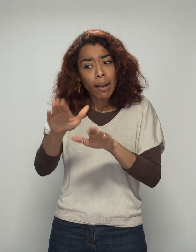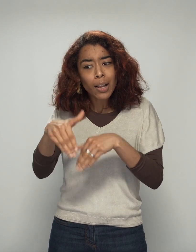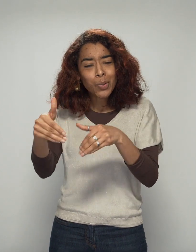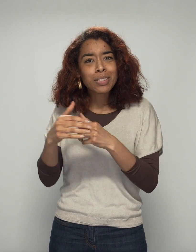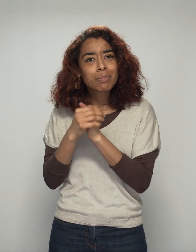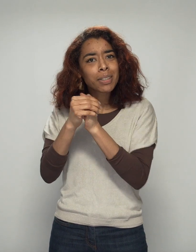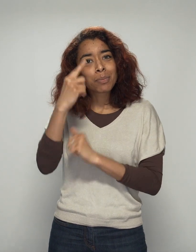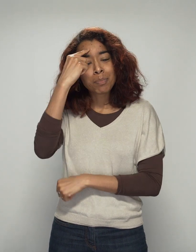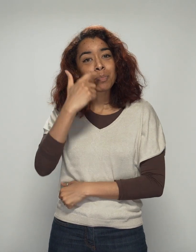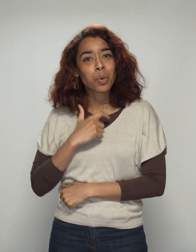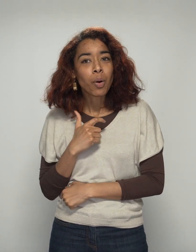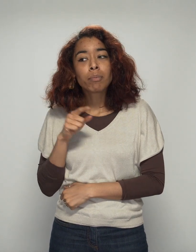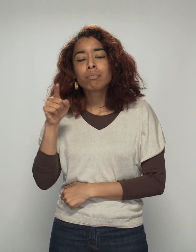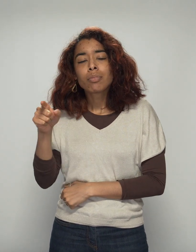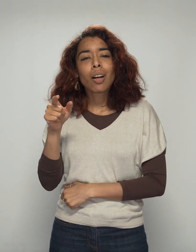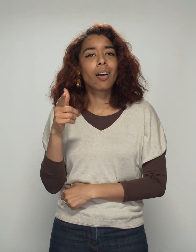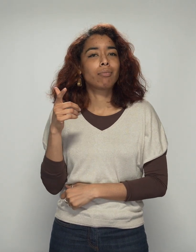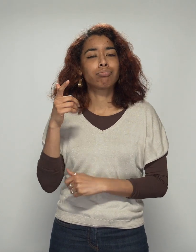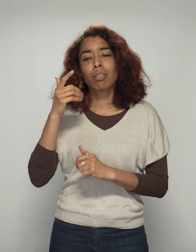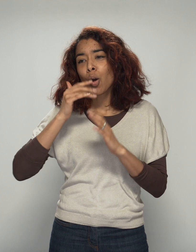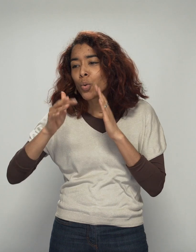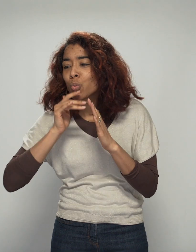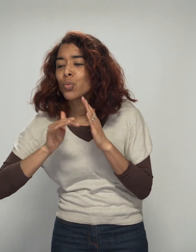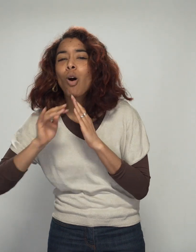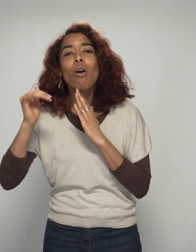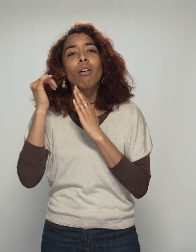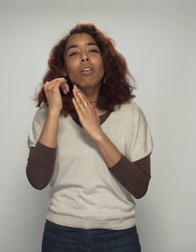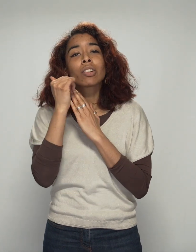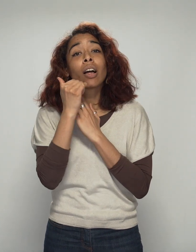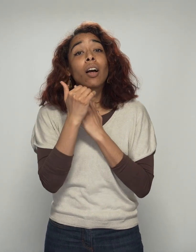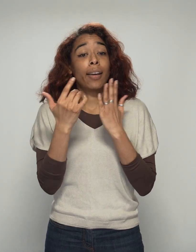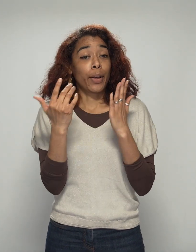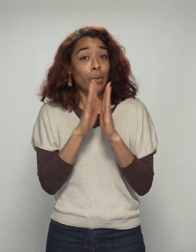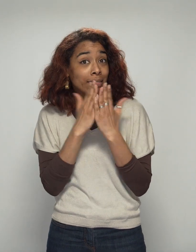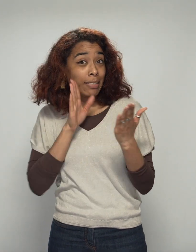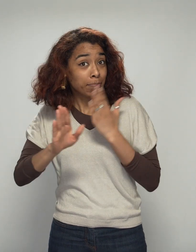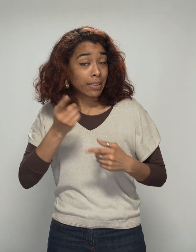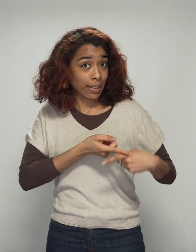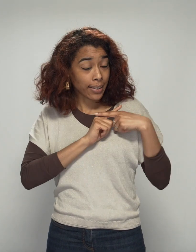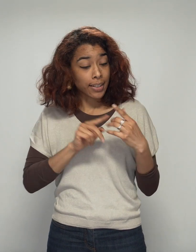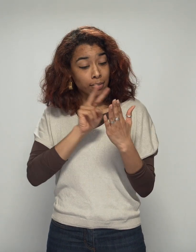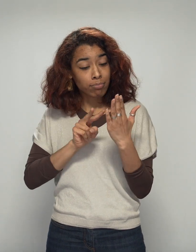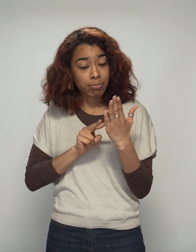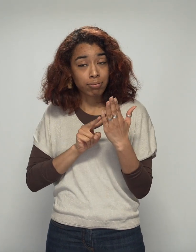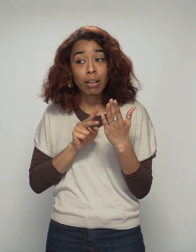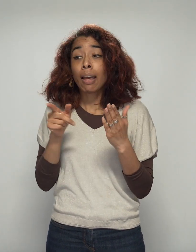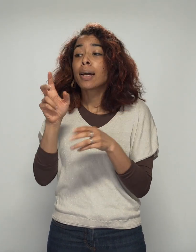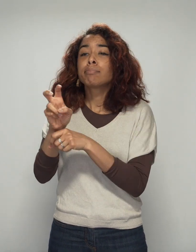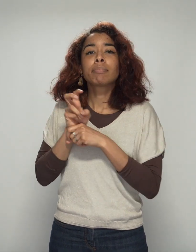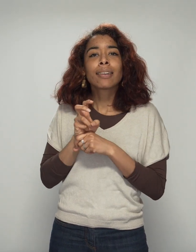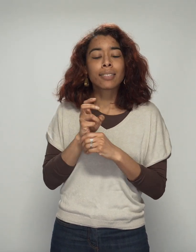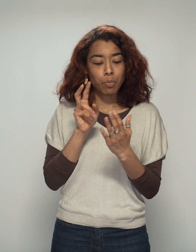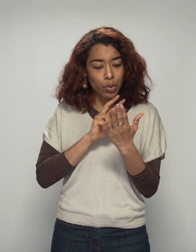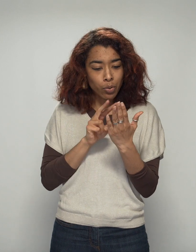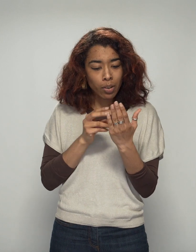de prier pour moi et elle écoutait beaucoup de louanges et lisait des livres chrétiens. Et un jour, j'ai lu certains témoignages chrétiens